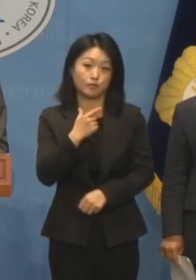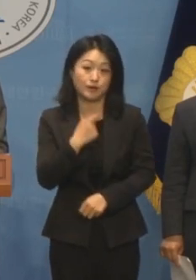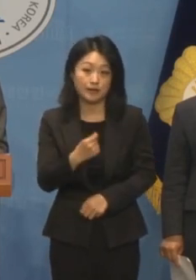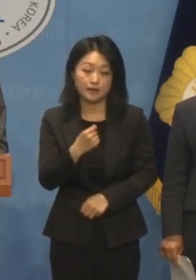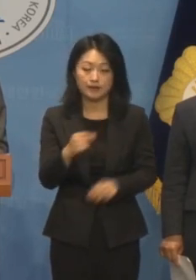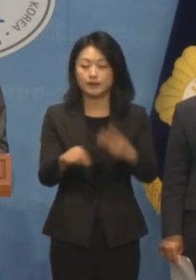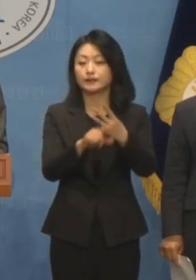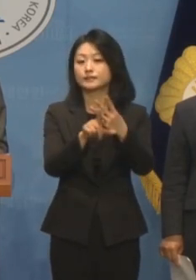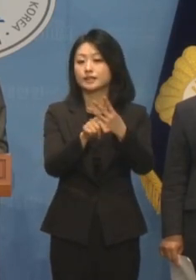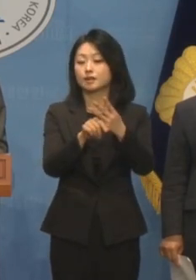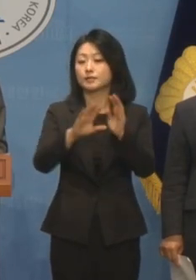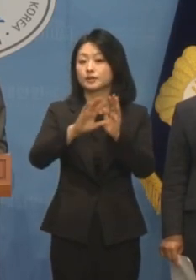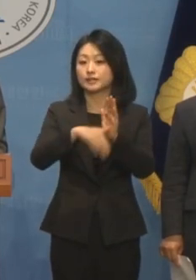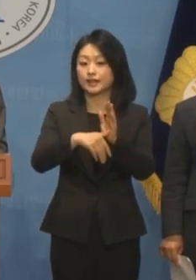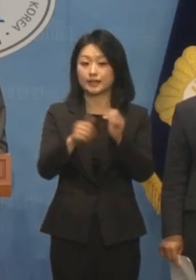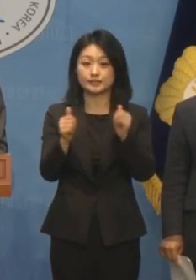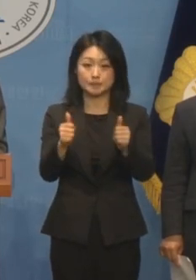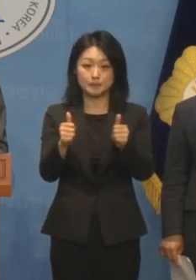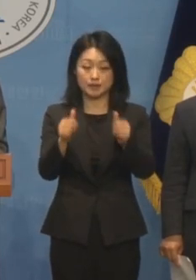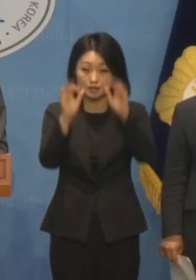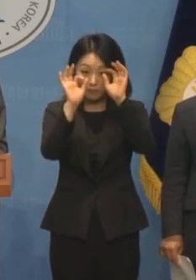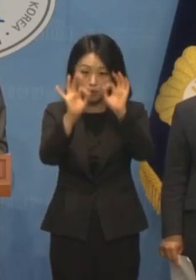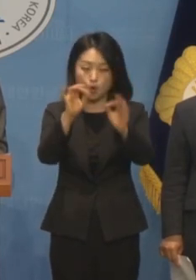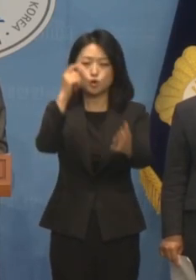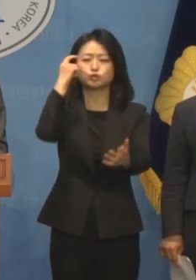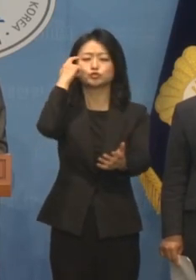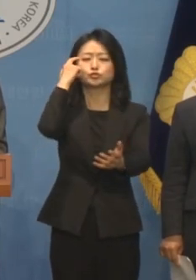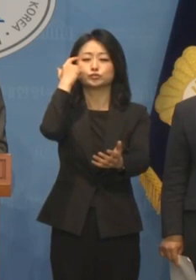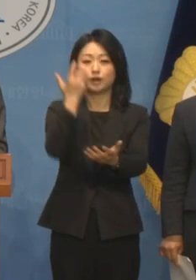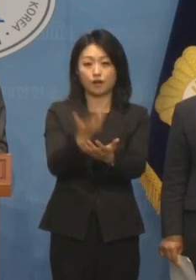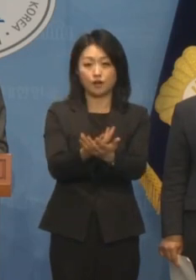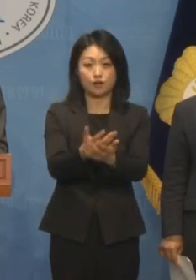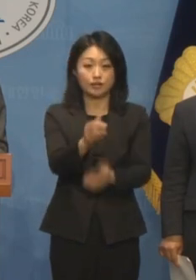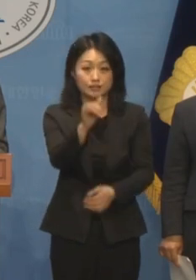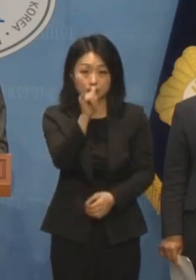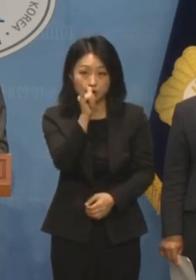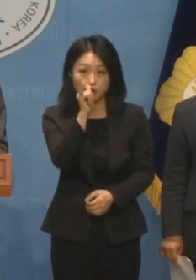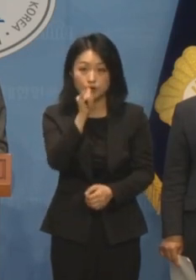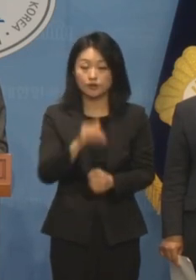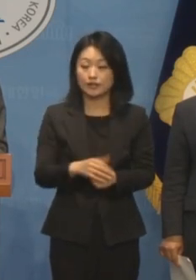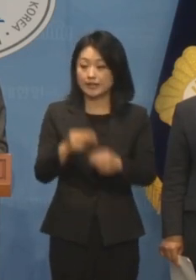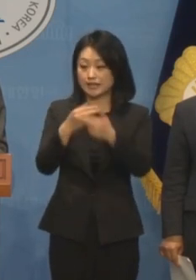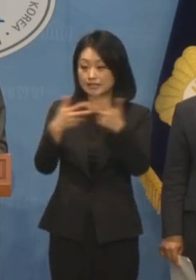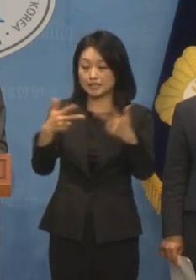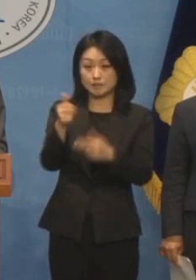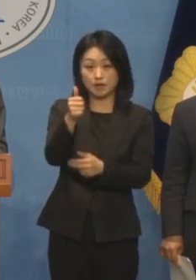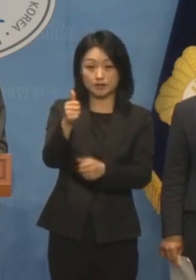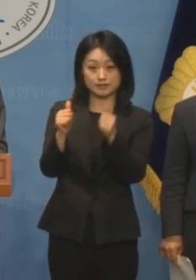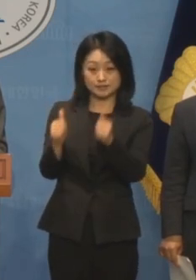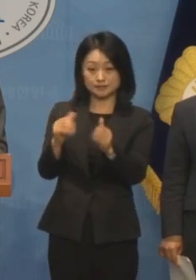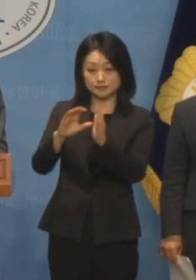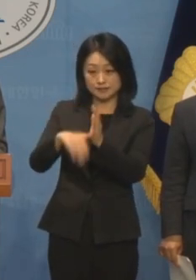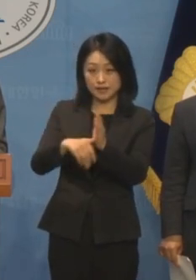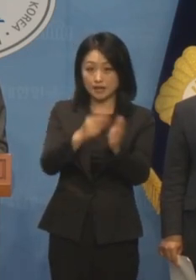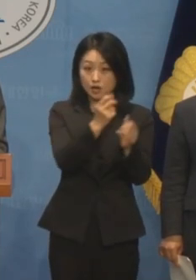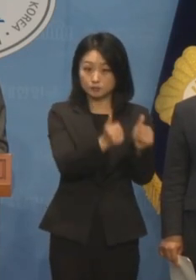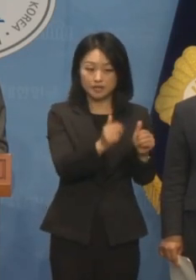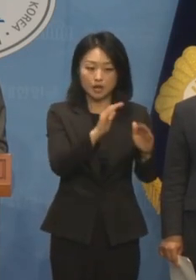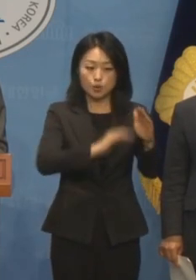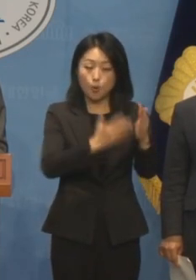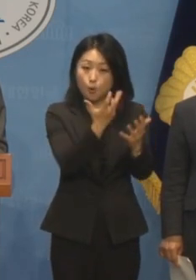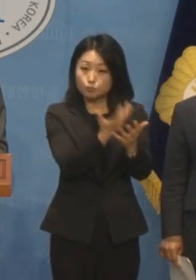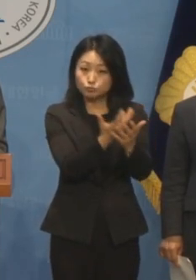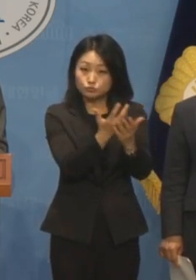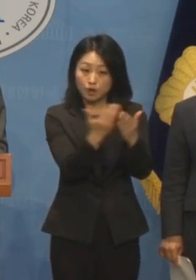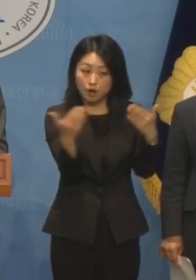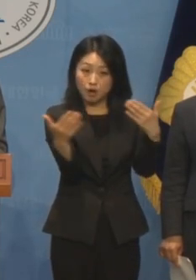3월 공판 과정에서 충격적 사실이 드러났습니다. 이재명 당대표 공판에서 검찰의 공문서